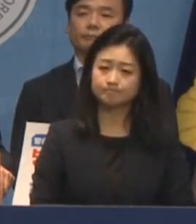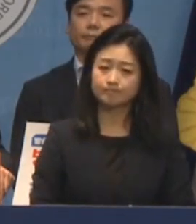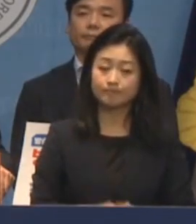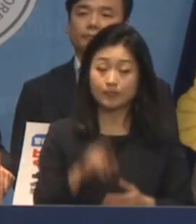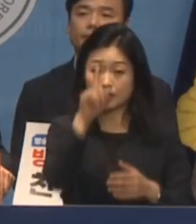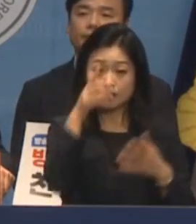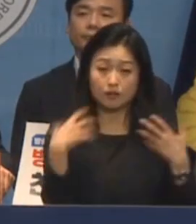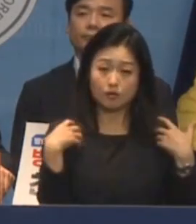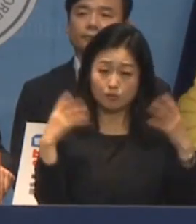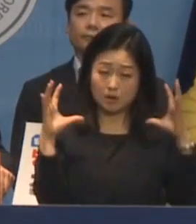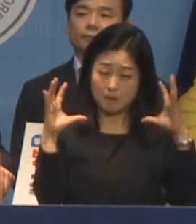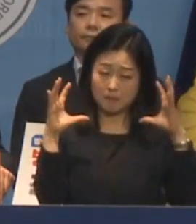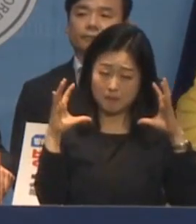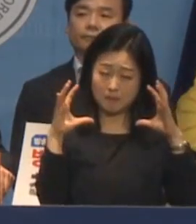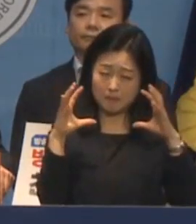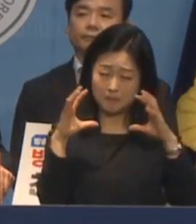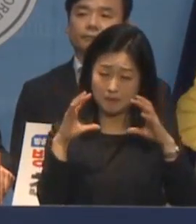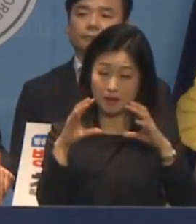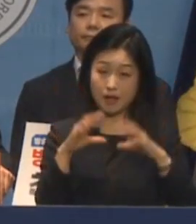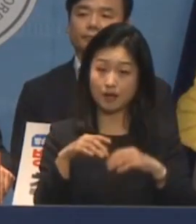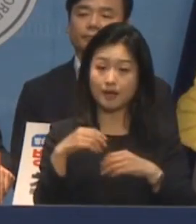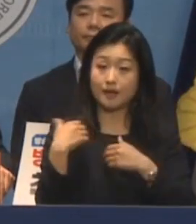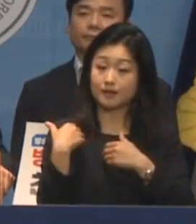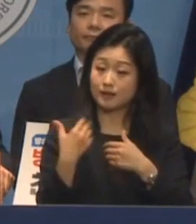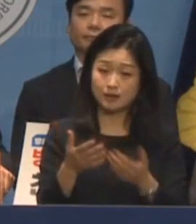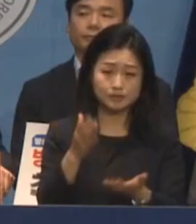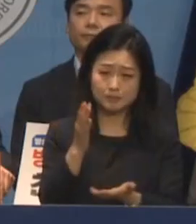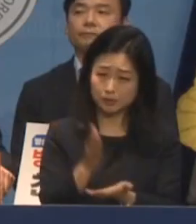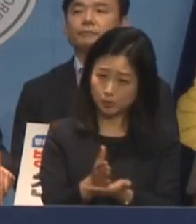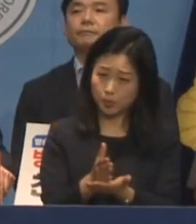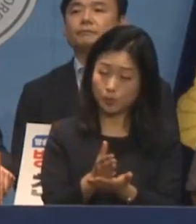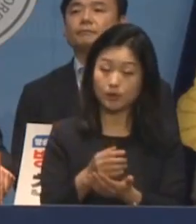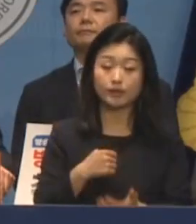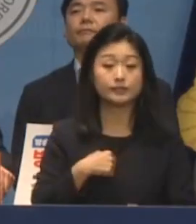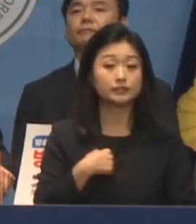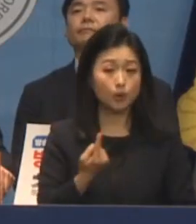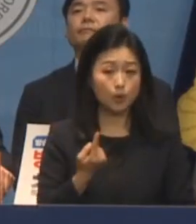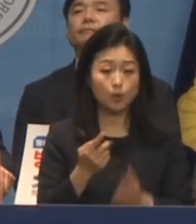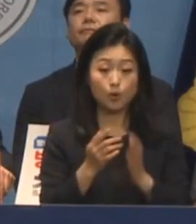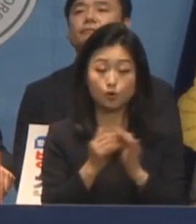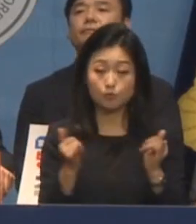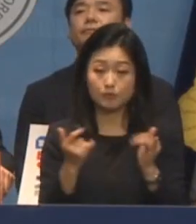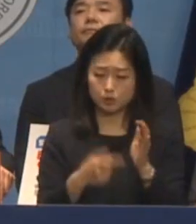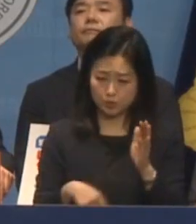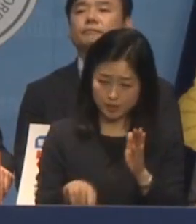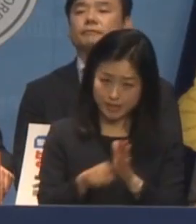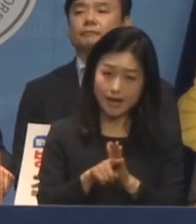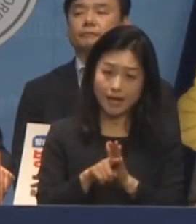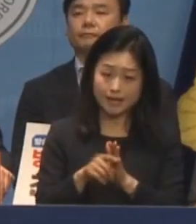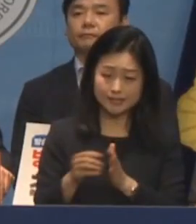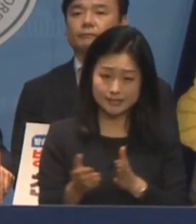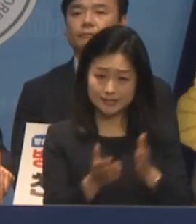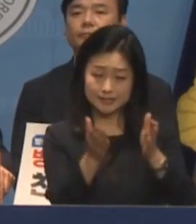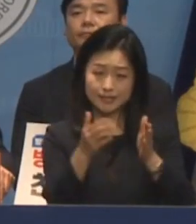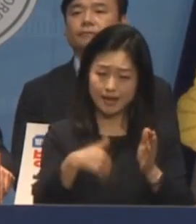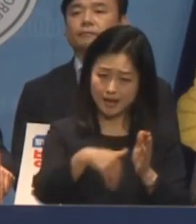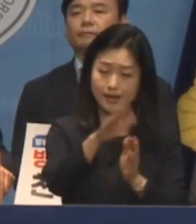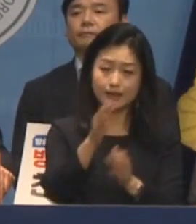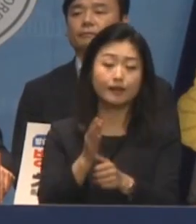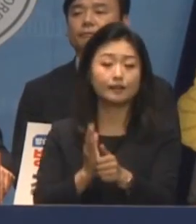몰락하는 정권에 붙지 않고 스스로 국민을 위한 길을 찾아야 할 것이라고